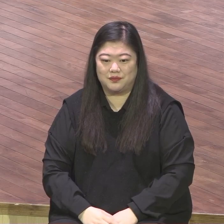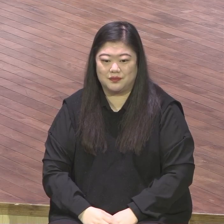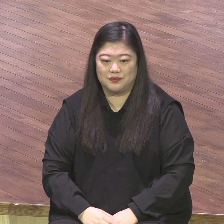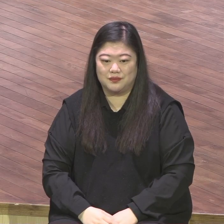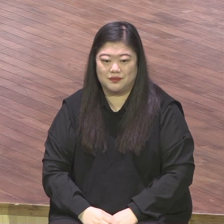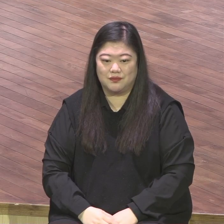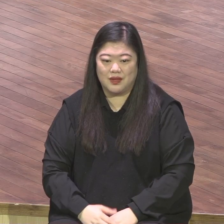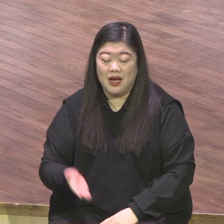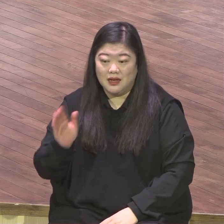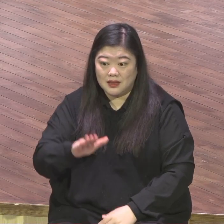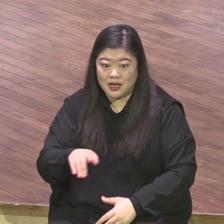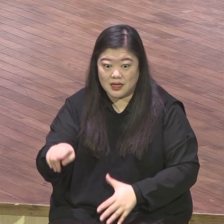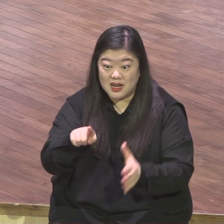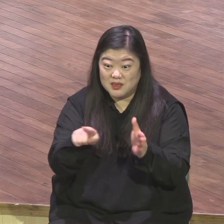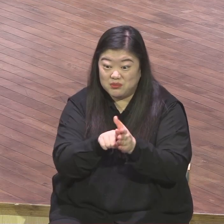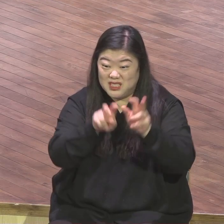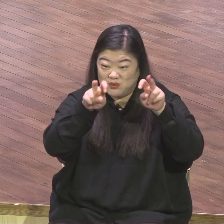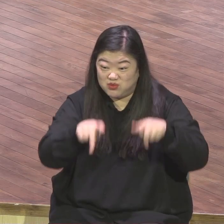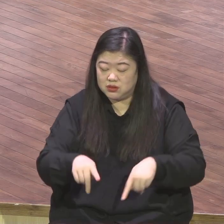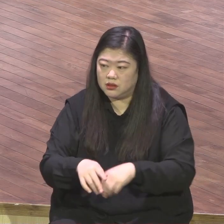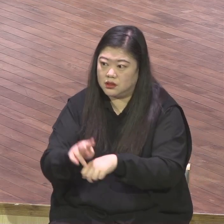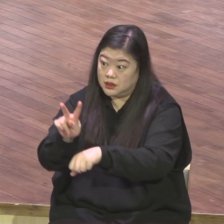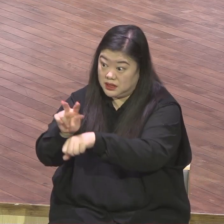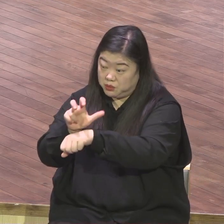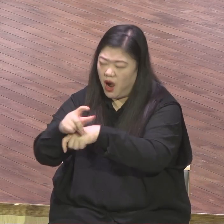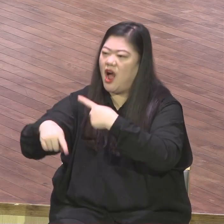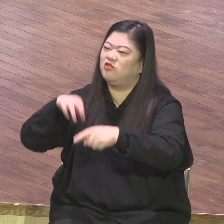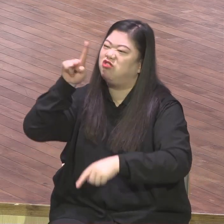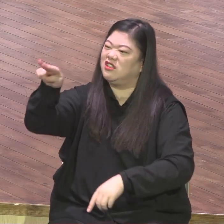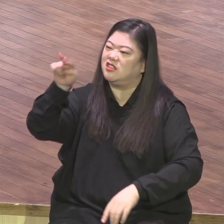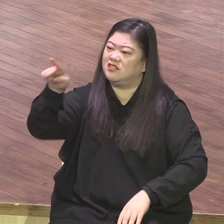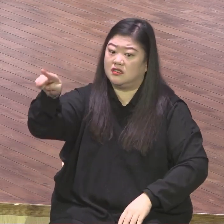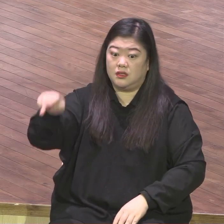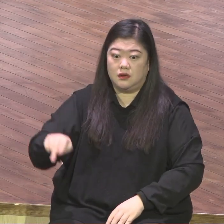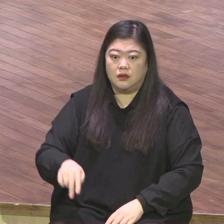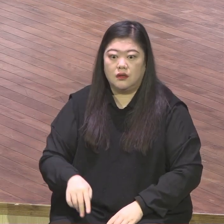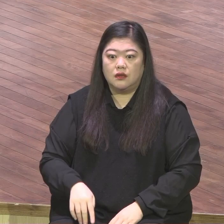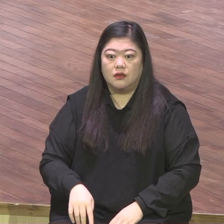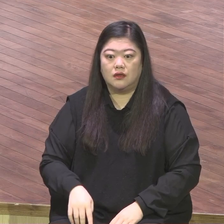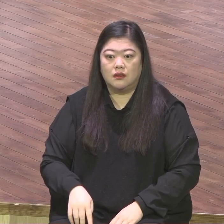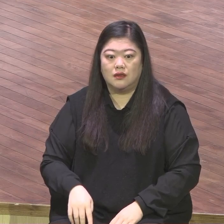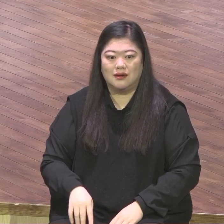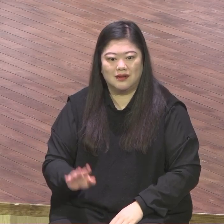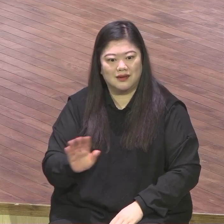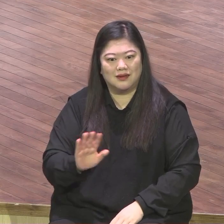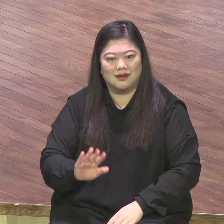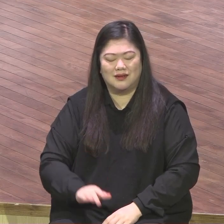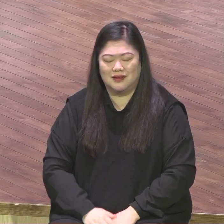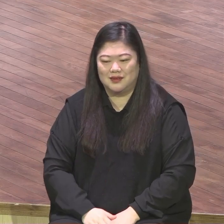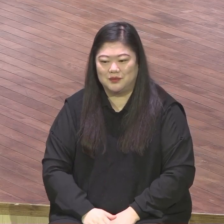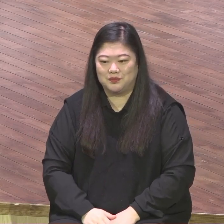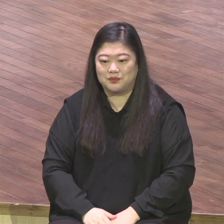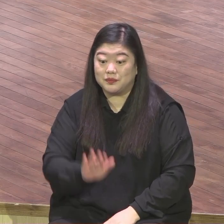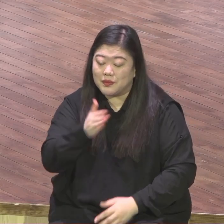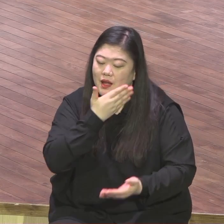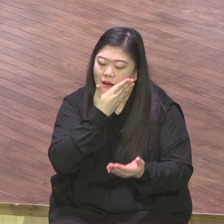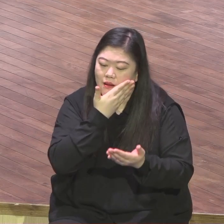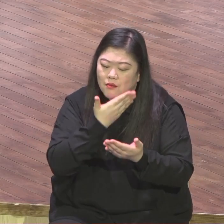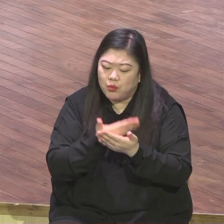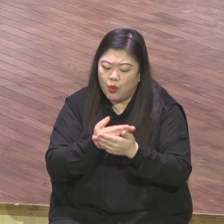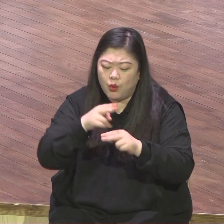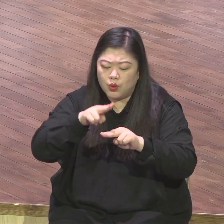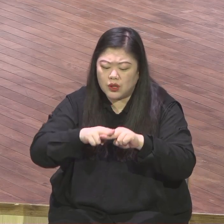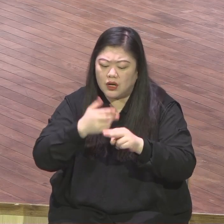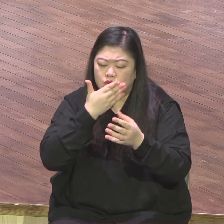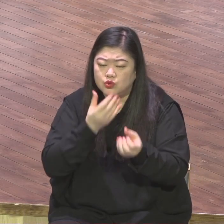말씀인데 이거는요 믿음 없는 사람 죽었다 깨라도 못 깨달아요. 보좌의 축복을 어떻게 체험합니까? 아니 도대체 이해할 수